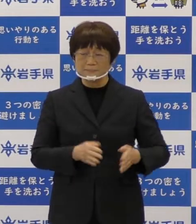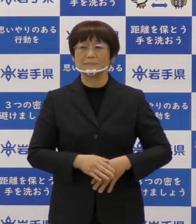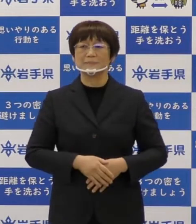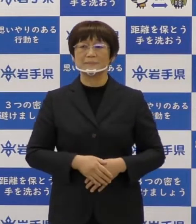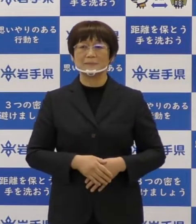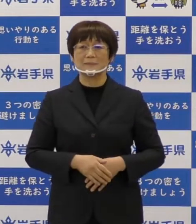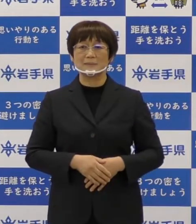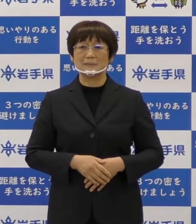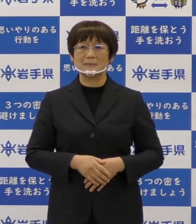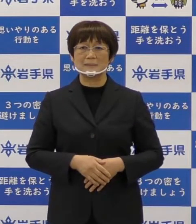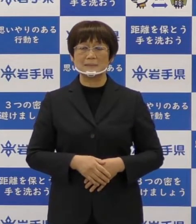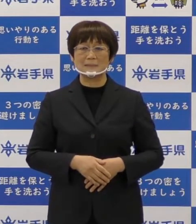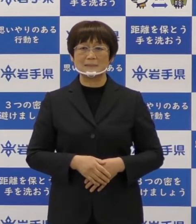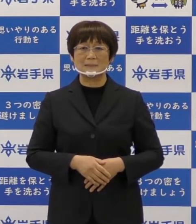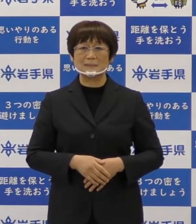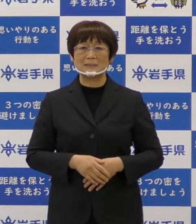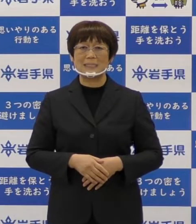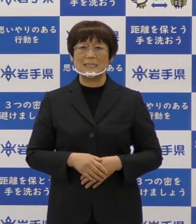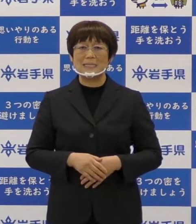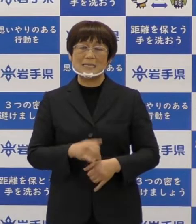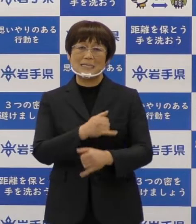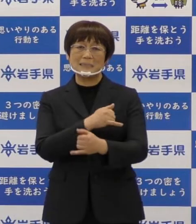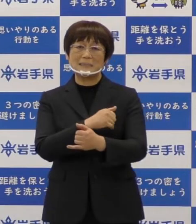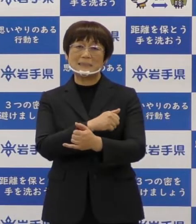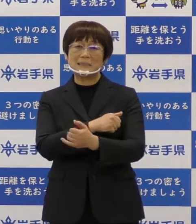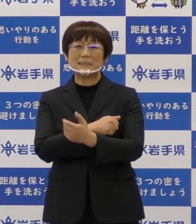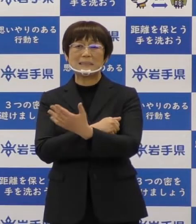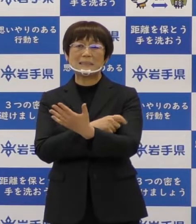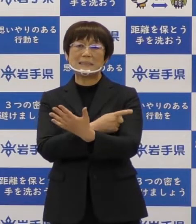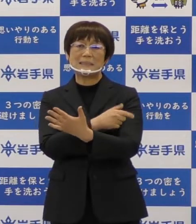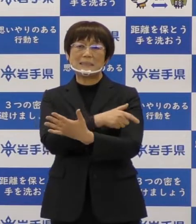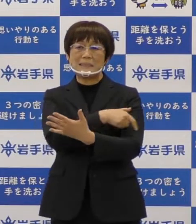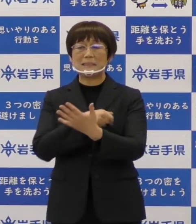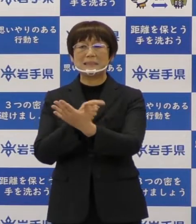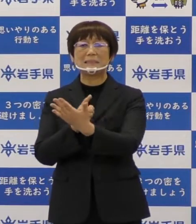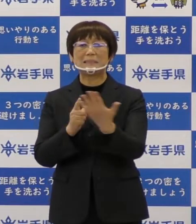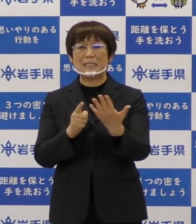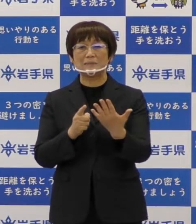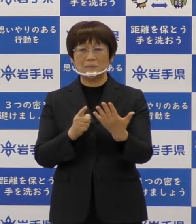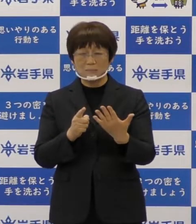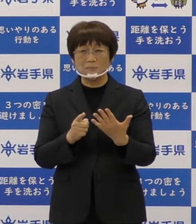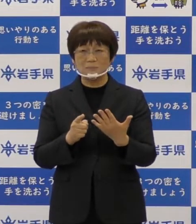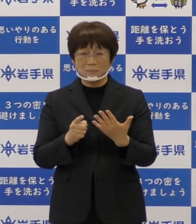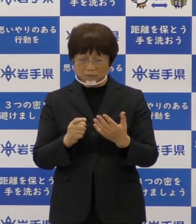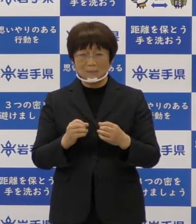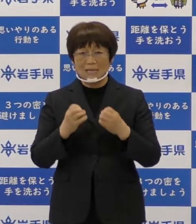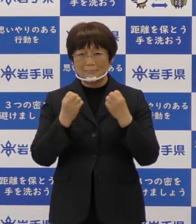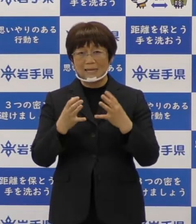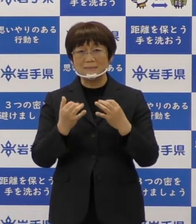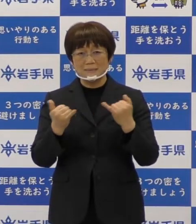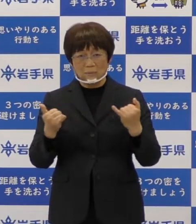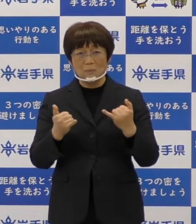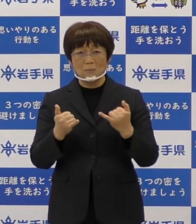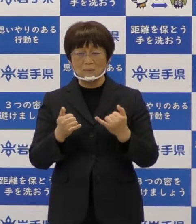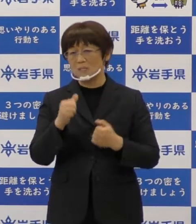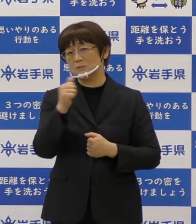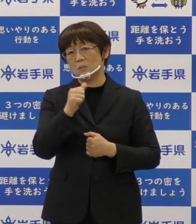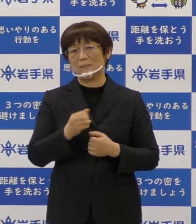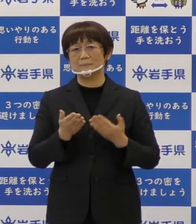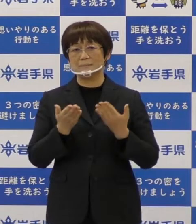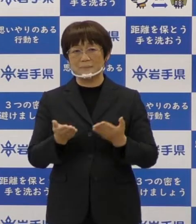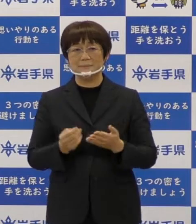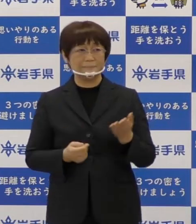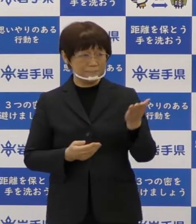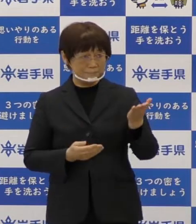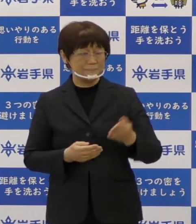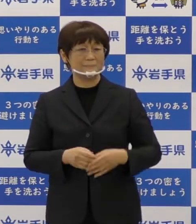門者の記者会をご覧いただくのでお願いします。 それでは県政記者クラブの経営者をご紹介いたします。ハ